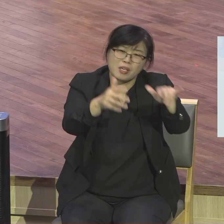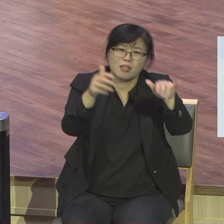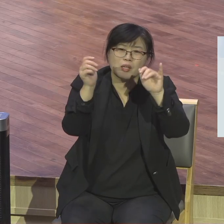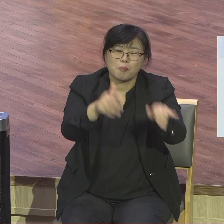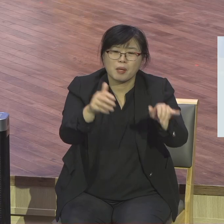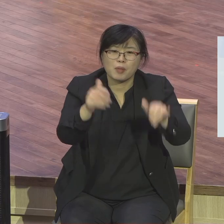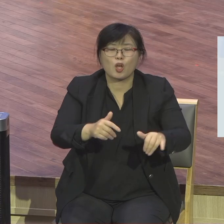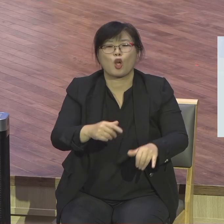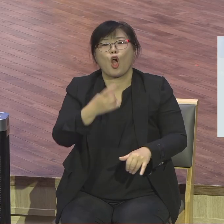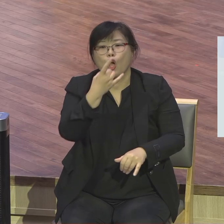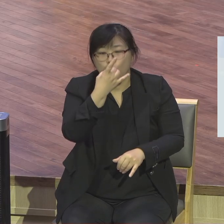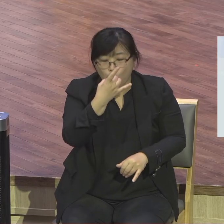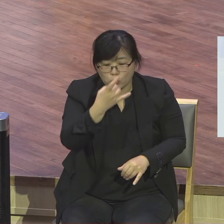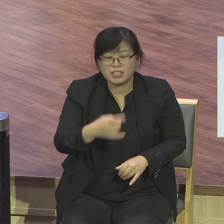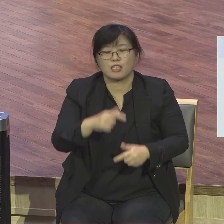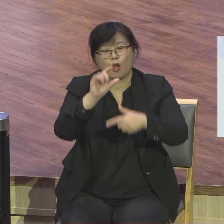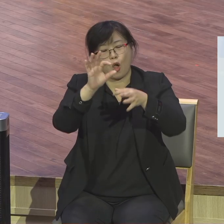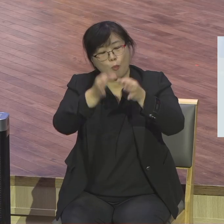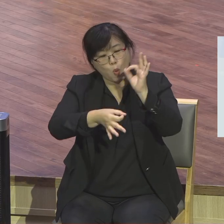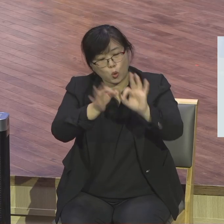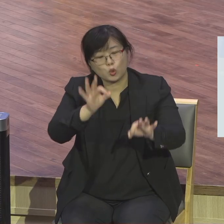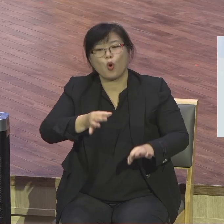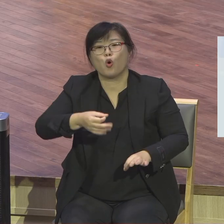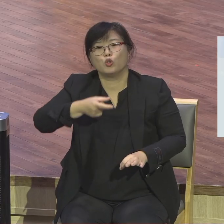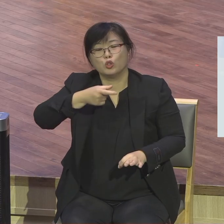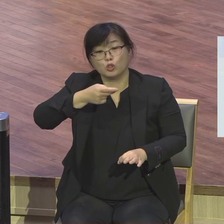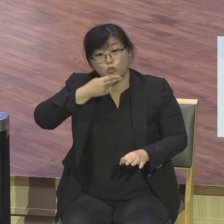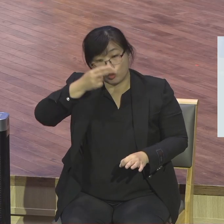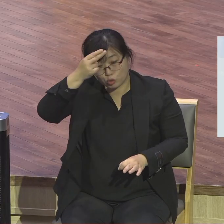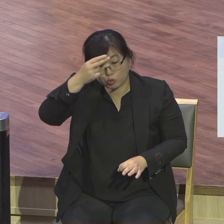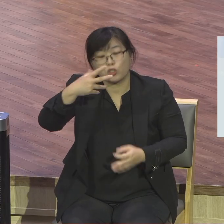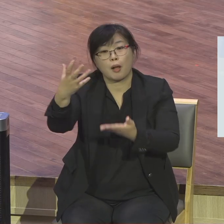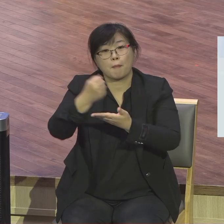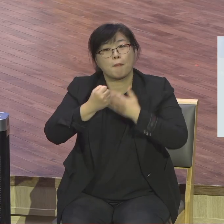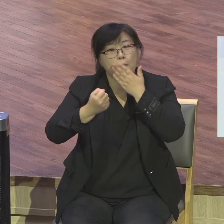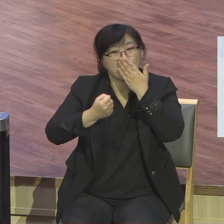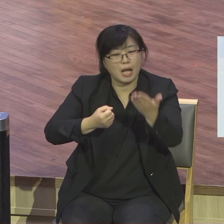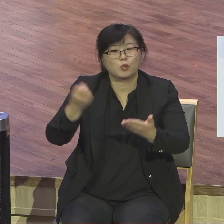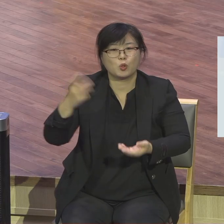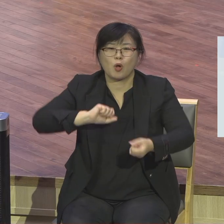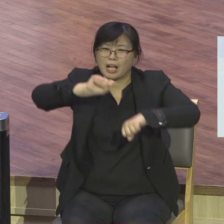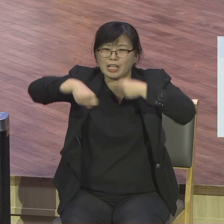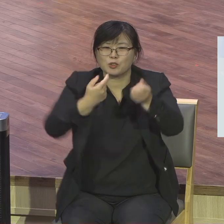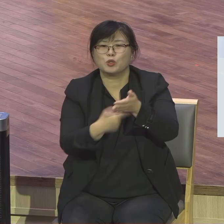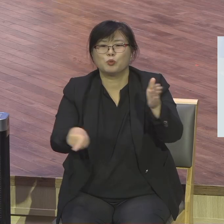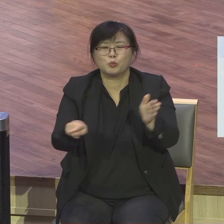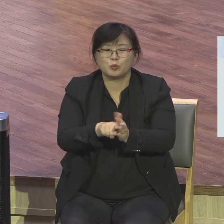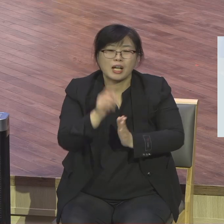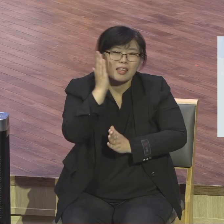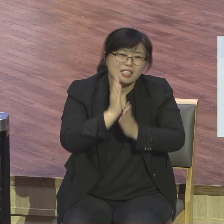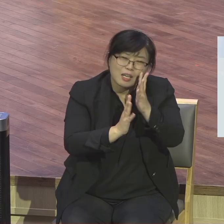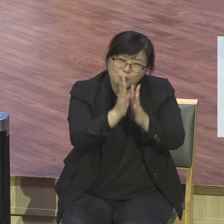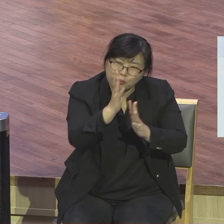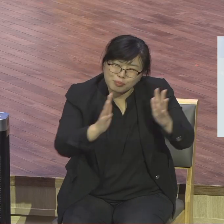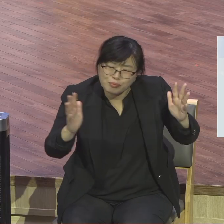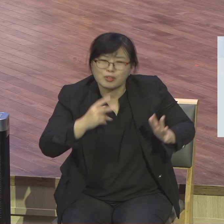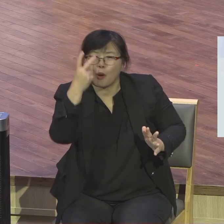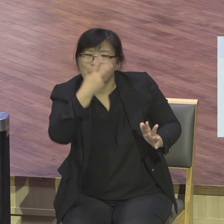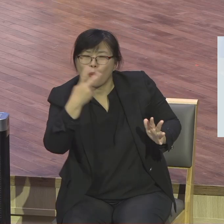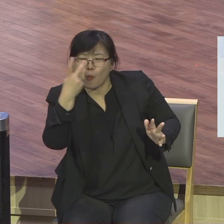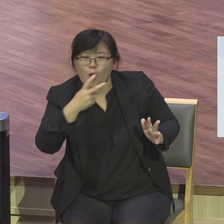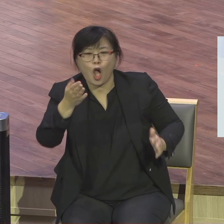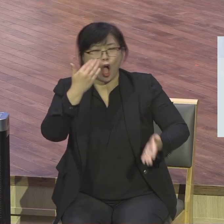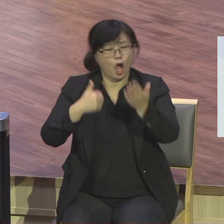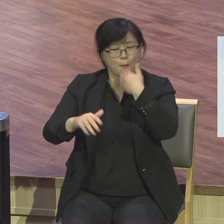포도주와 기름을 얻을 것이요 또 가축을 위하여 덜에 풀이 나게 하시리니 너희가 먹고 배부를